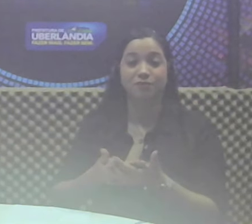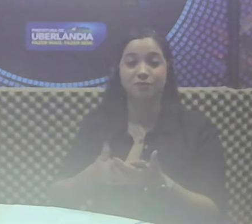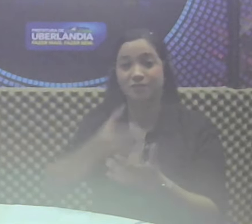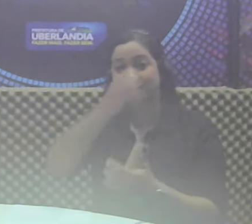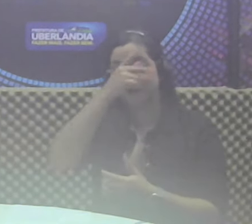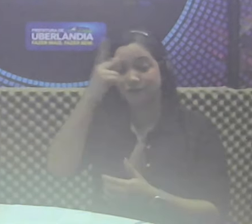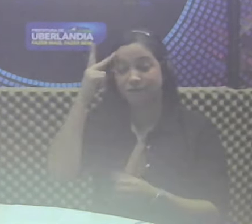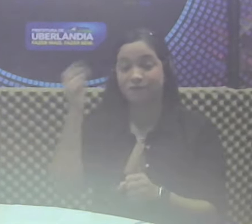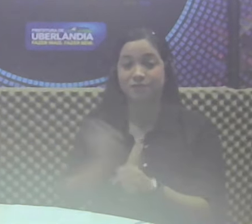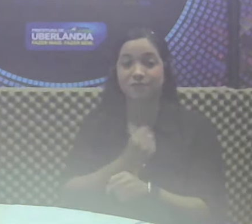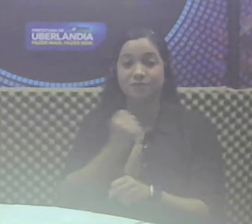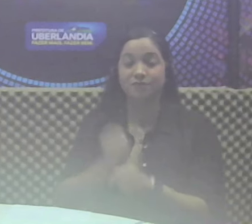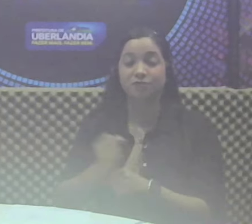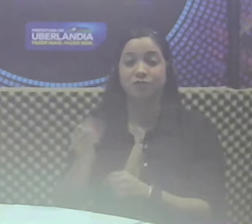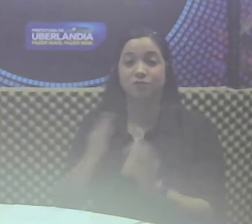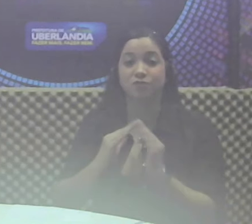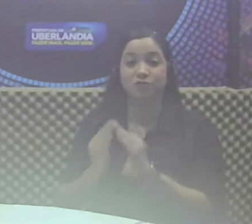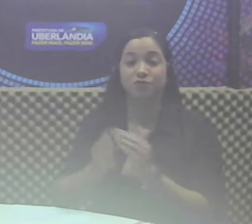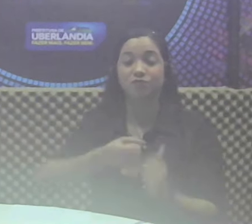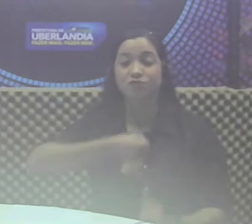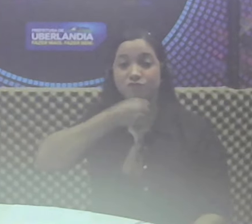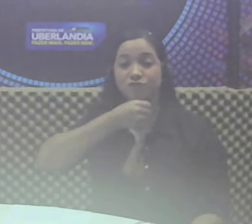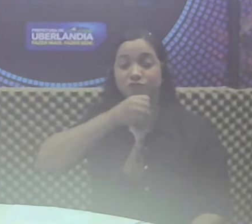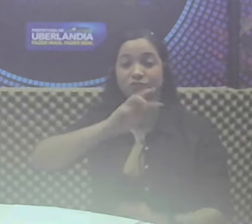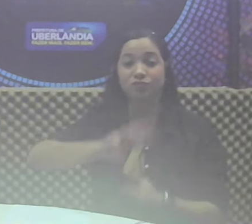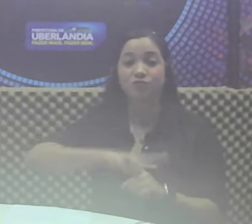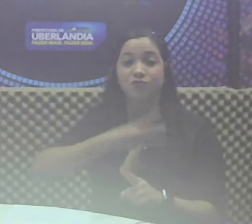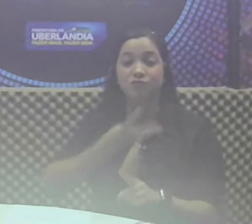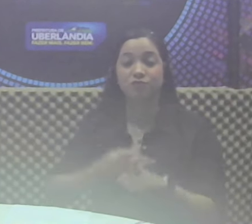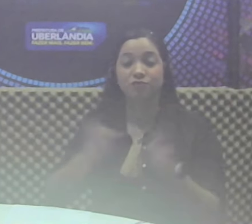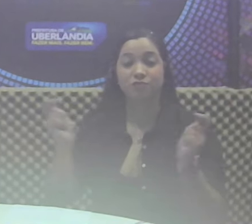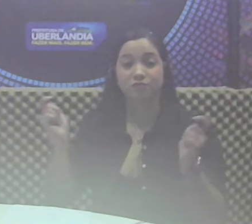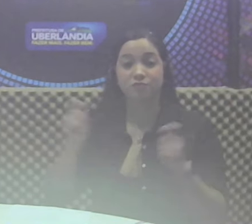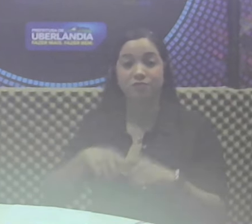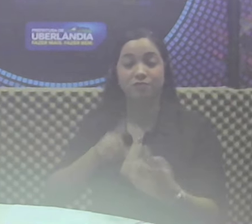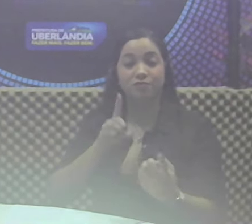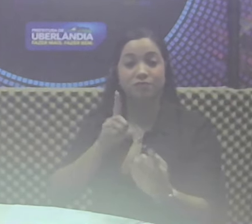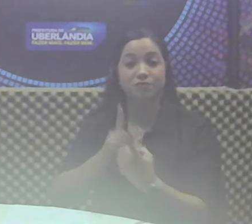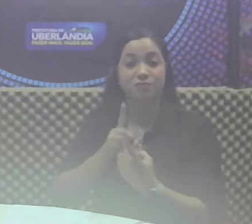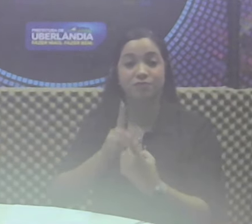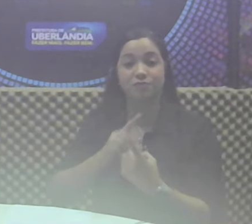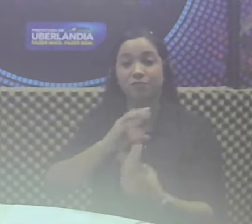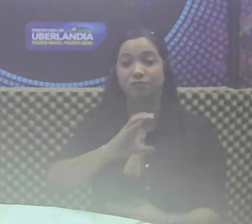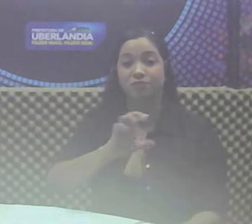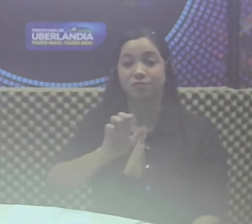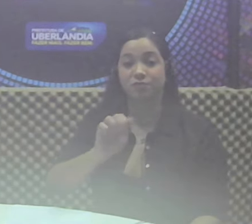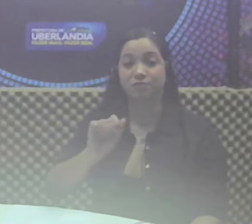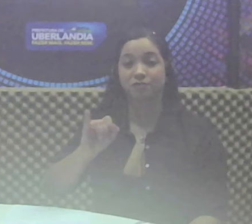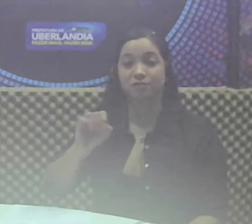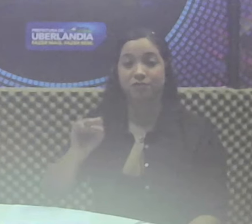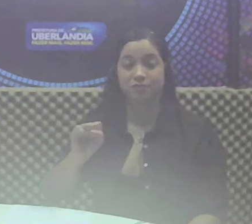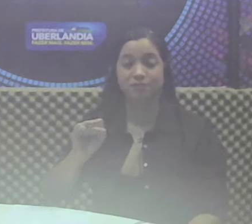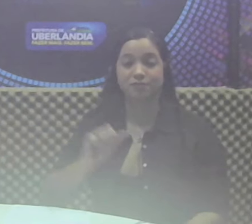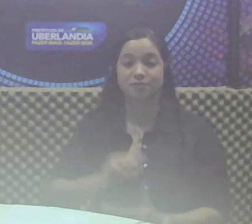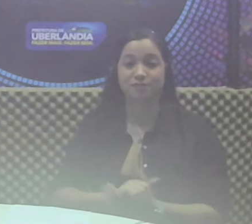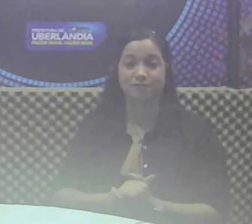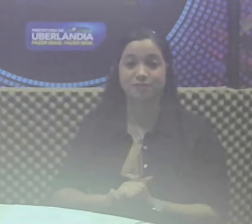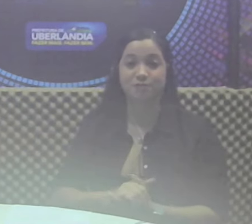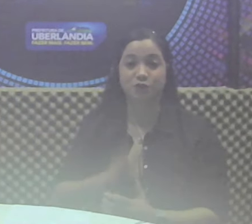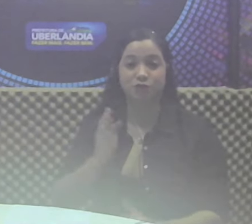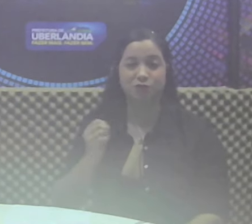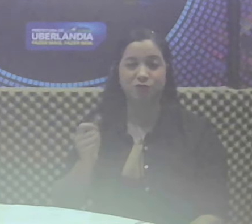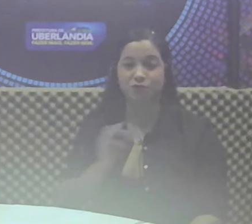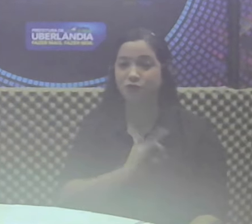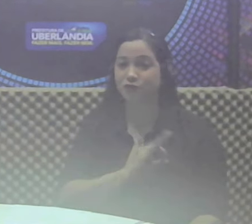prefeitura construiu um novo condomínio do idoso e triplicou a capacidade de atendimento dos CEAs. E já tem